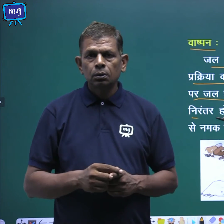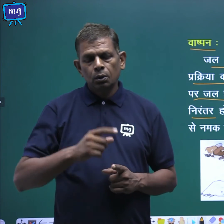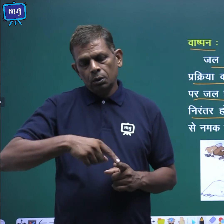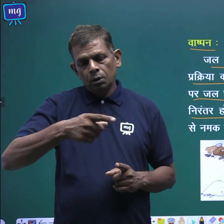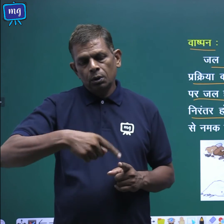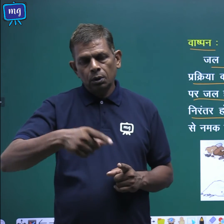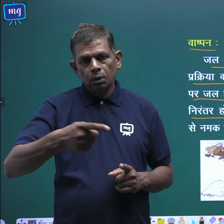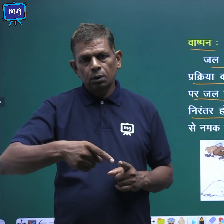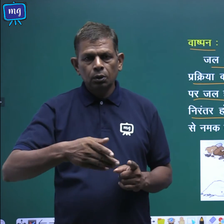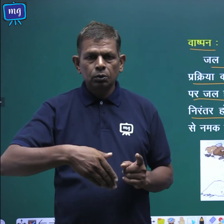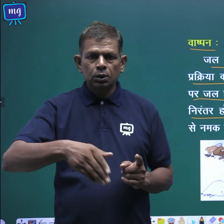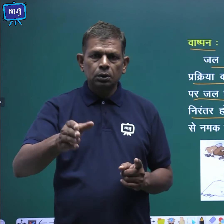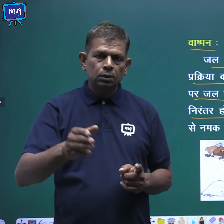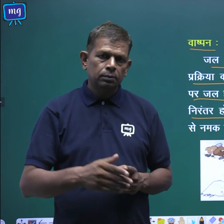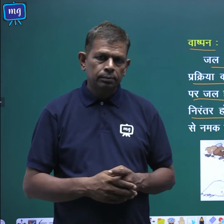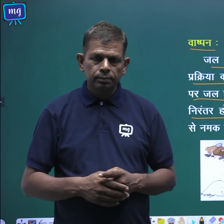निरंतर होती रहती है।